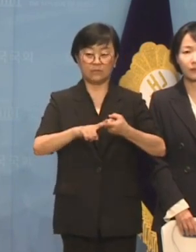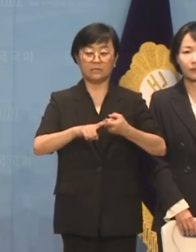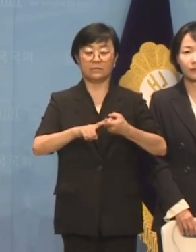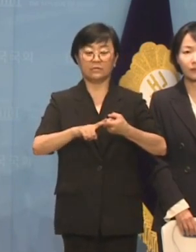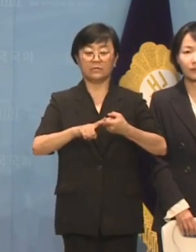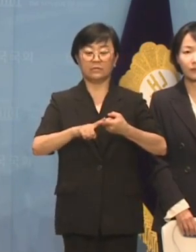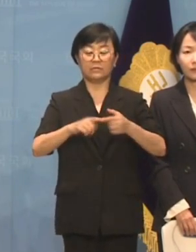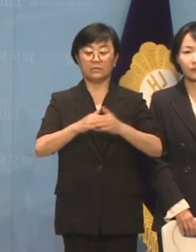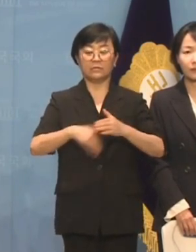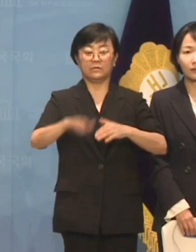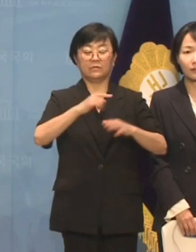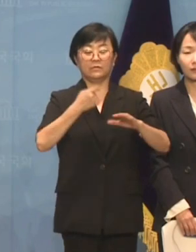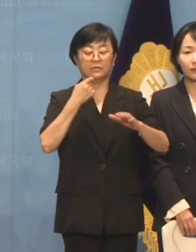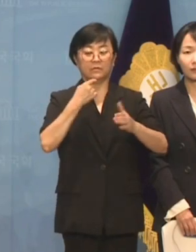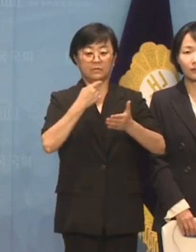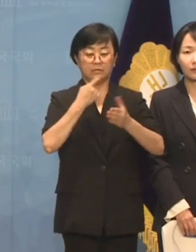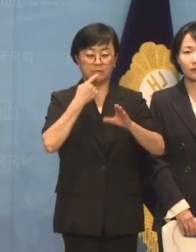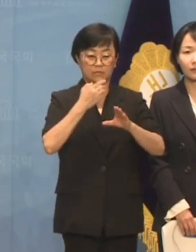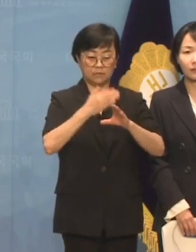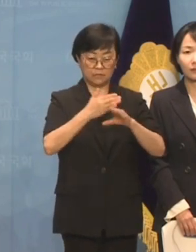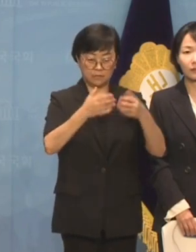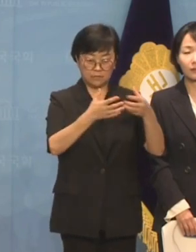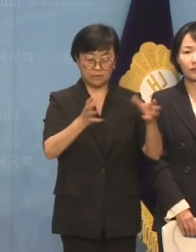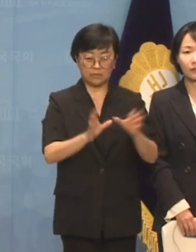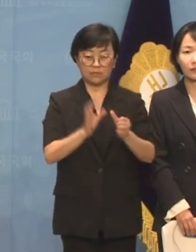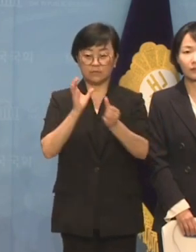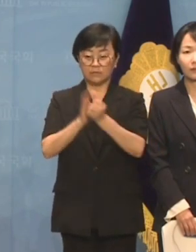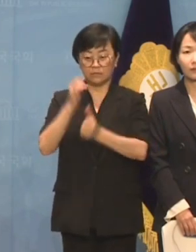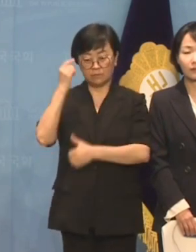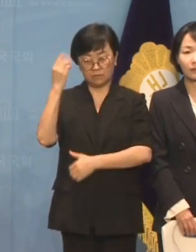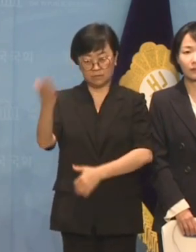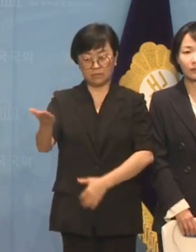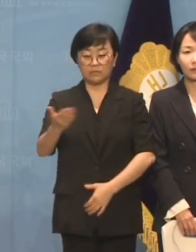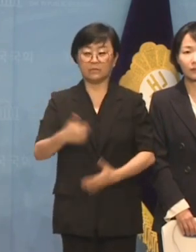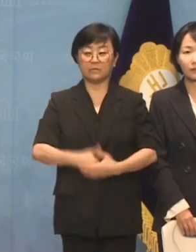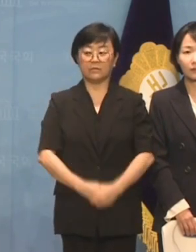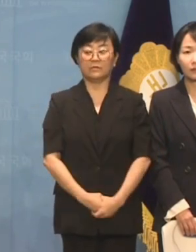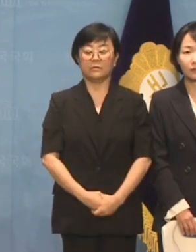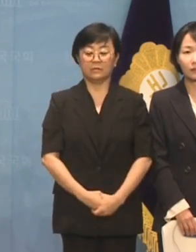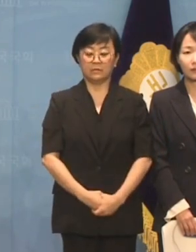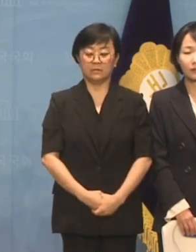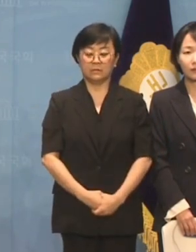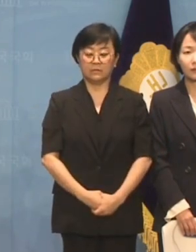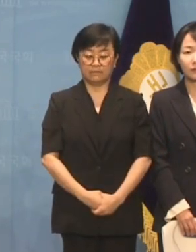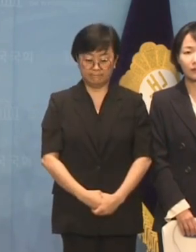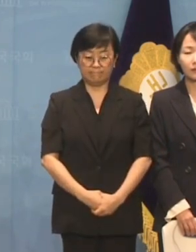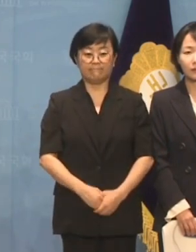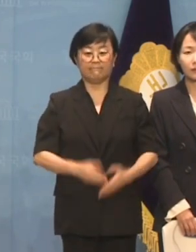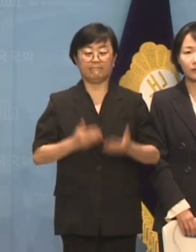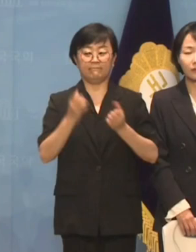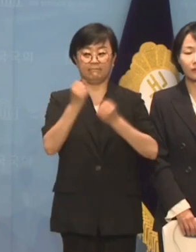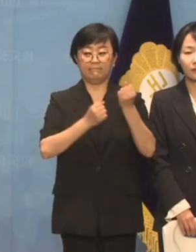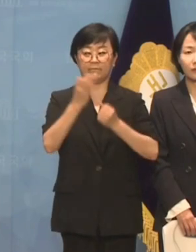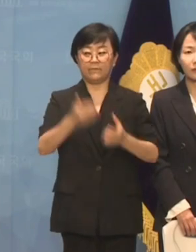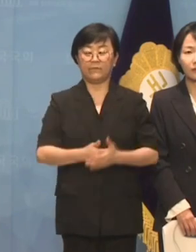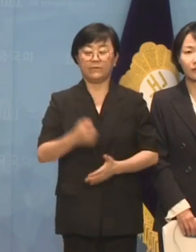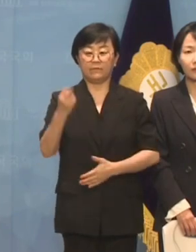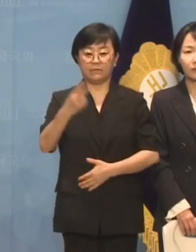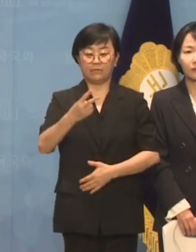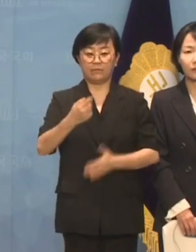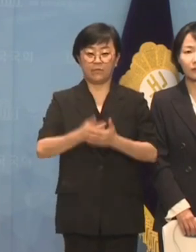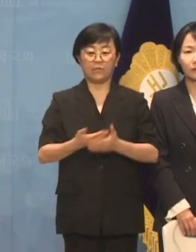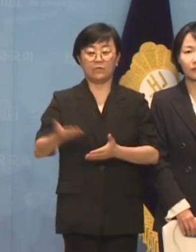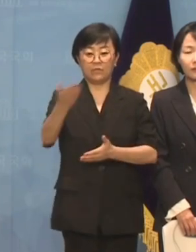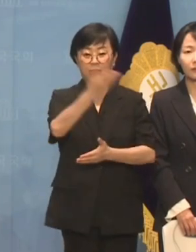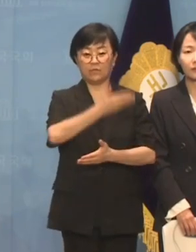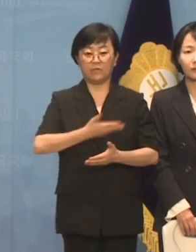대해서 우리 민주당은 책임을 물을 것이라고 하는 것을 말씀드립니다. 그리고